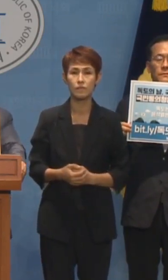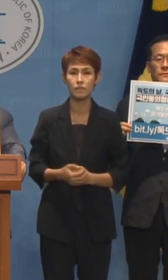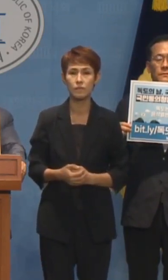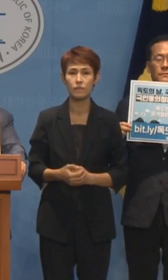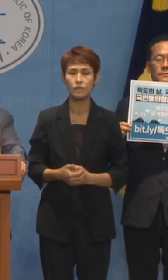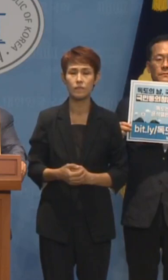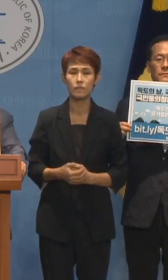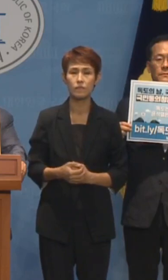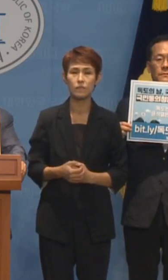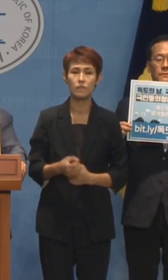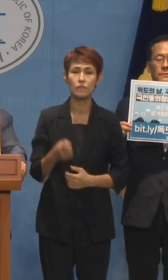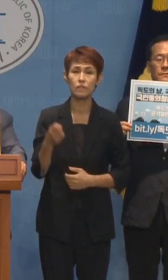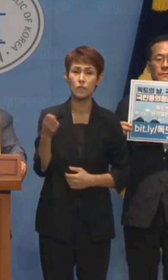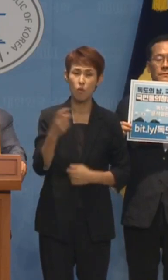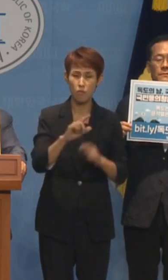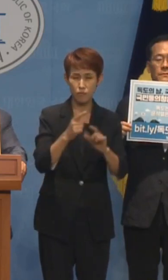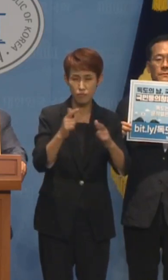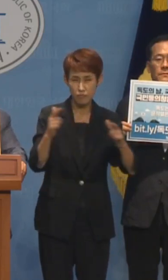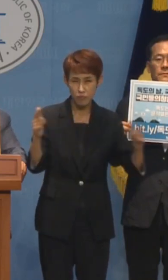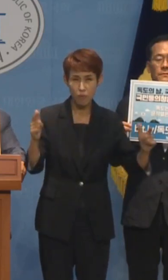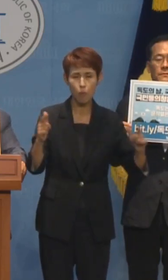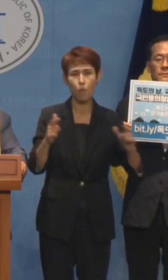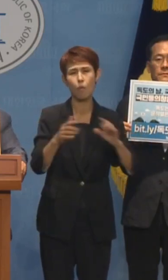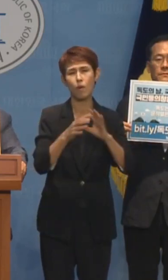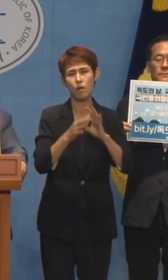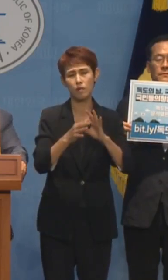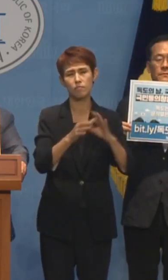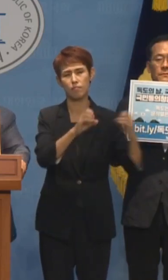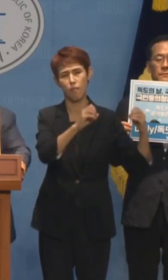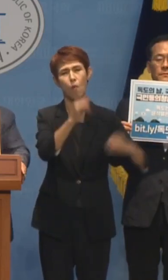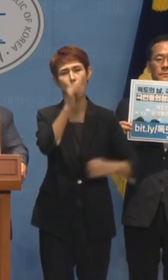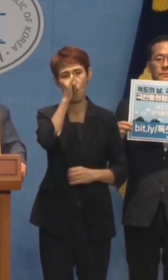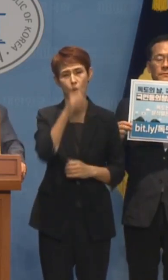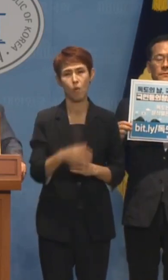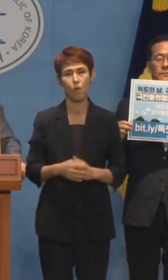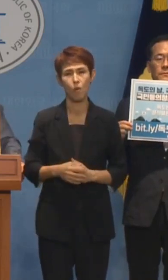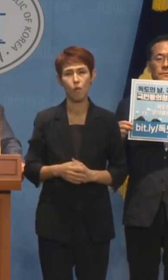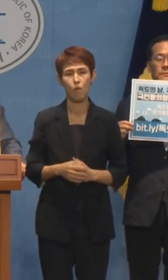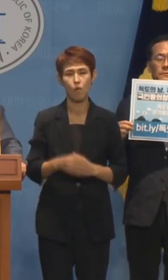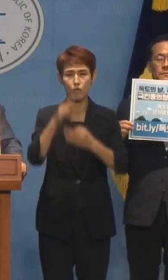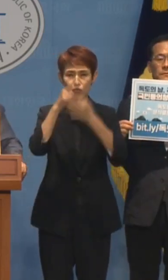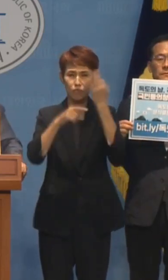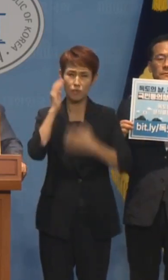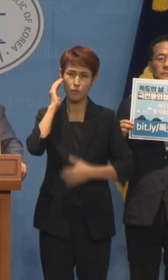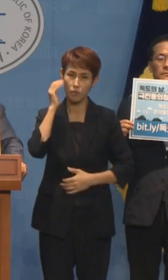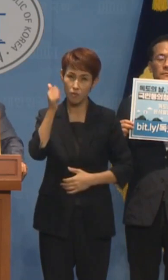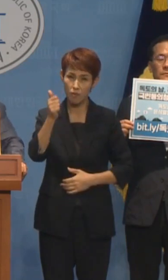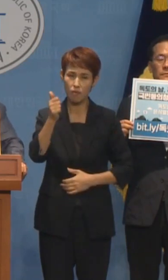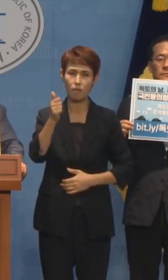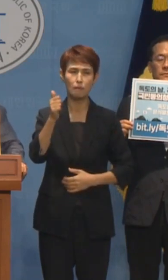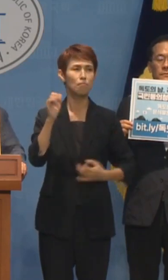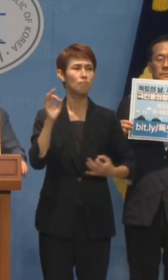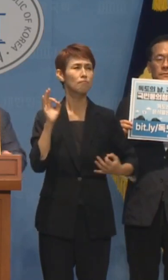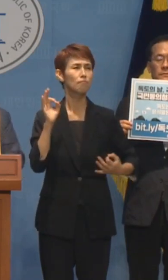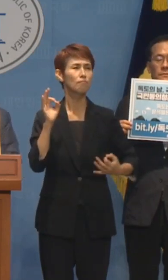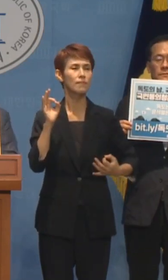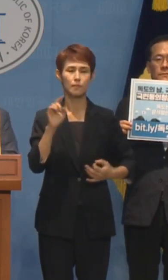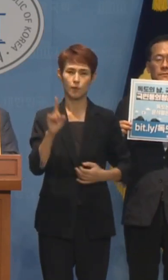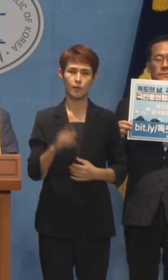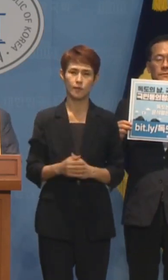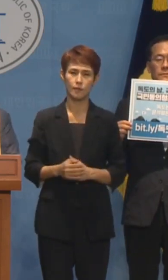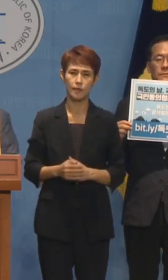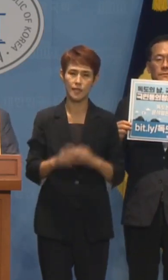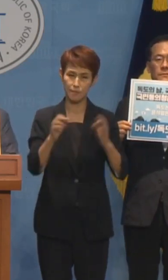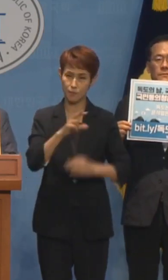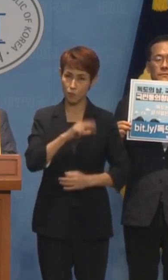넘기든 그런 것들을 이야기해서 가이 매우 높다 보고 있습니다 단한 마도 못하는 윤성일 대통령 맞서서 김준 원님과 촛불 행동으로